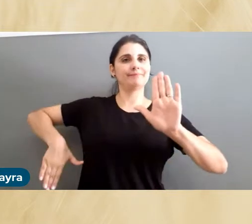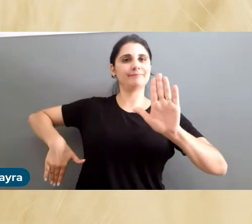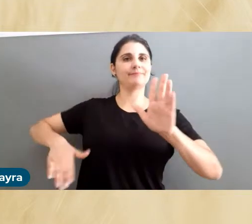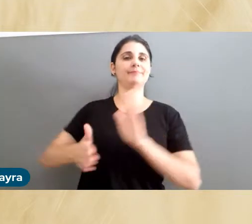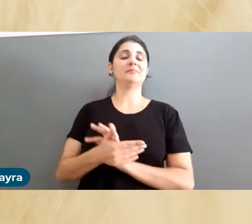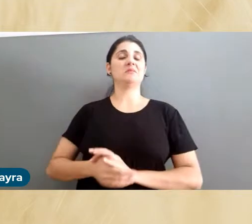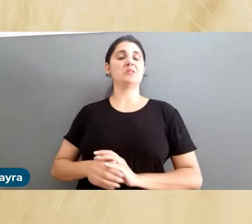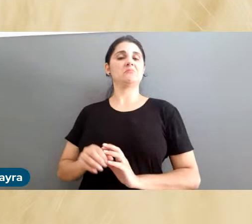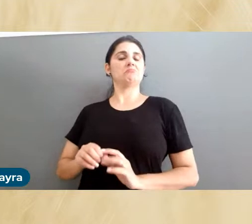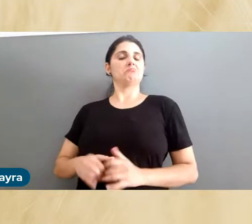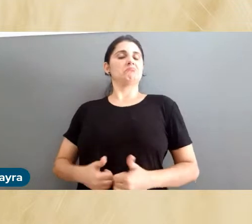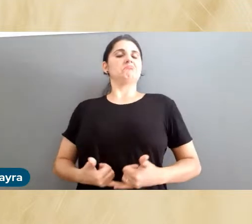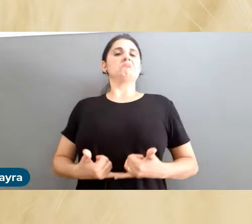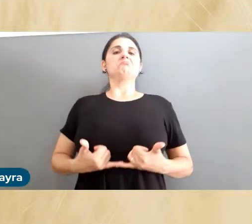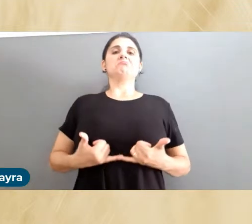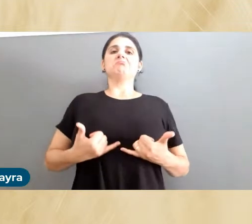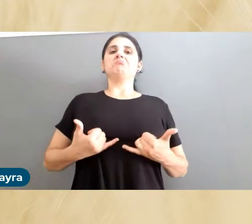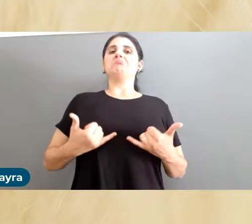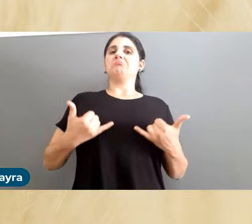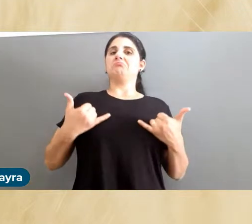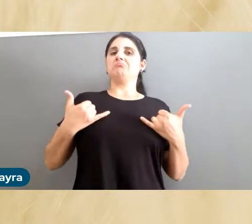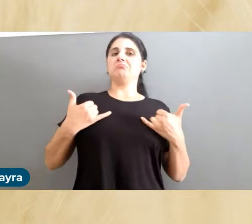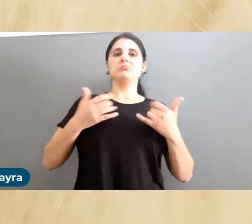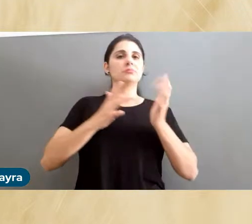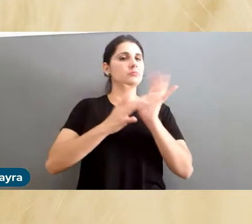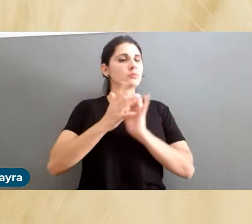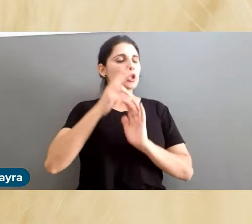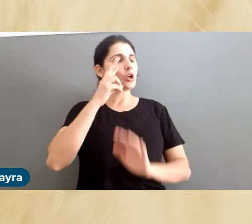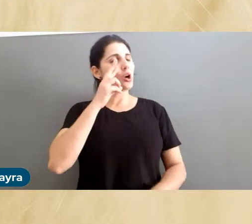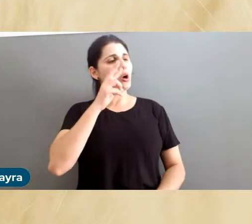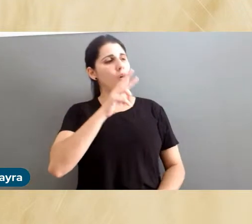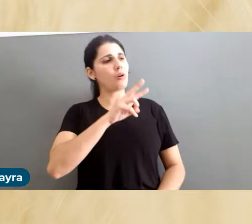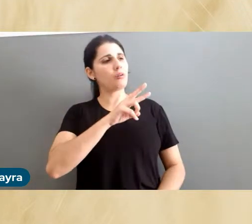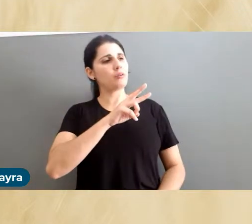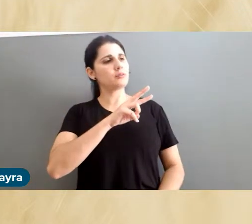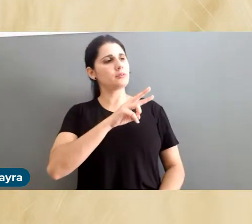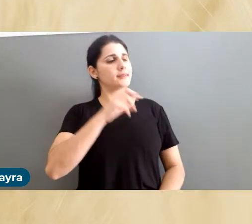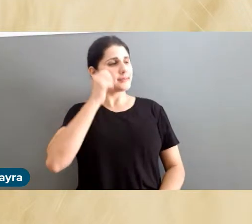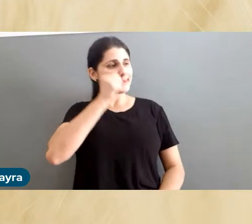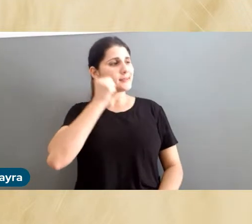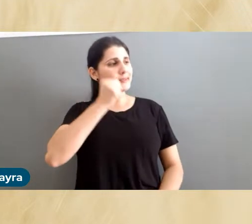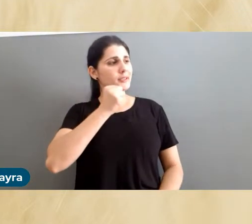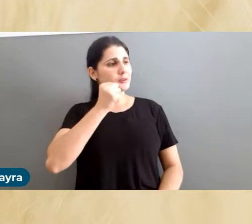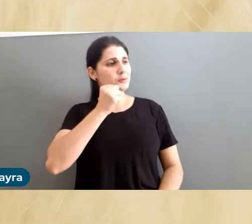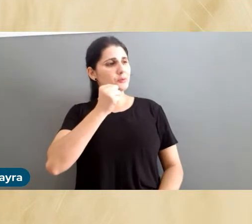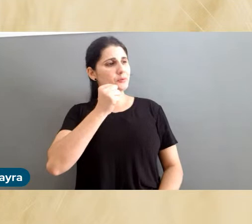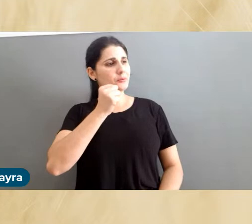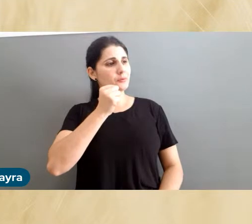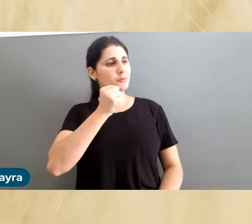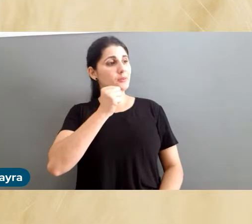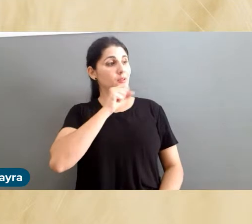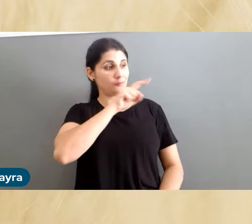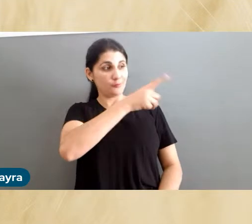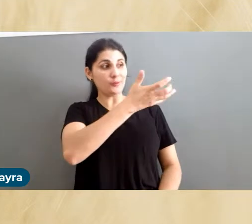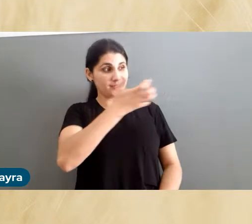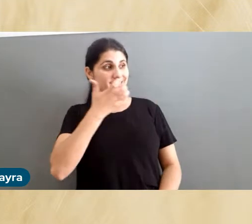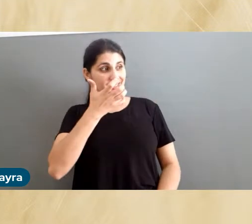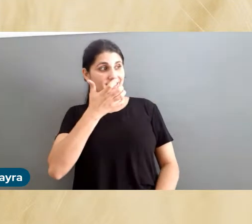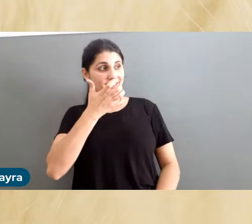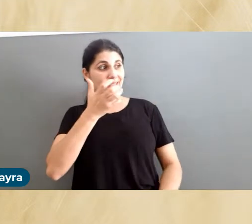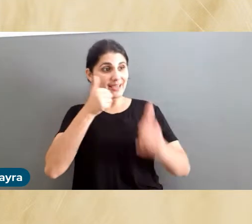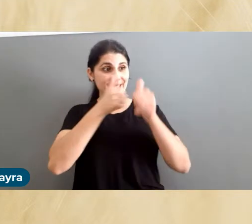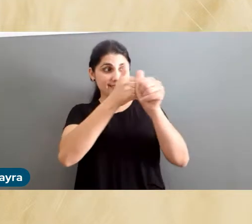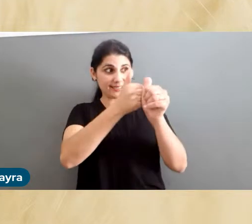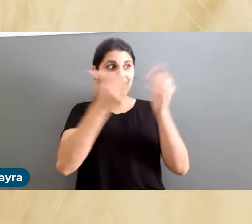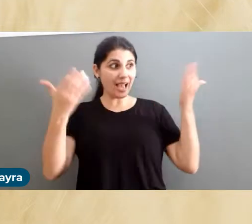orgulhoso procura o mestre, Jesus olha para aquele homem e lhe diz, senador, está no teu querer seguir-me agora